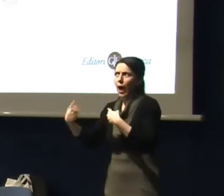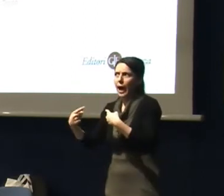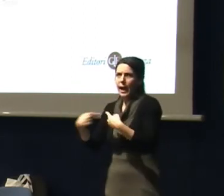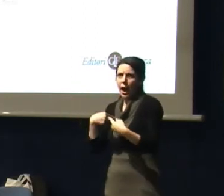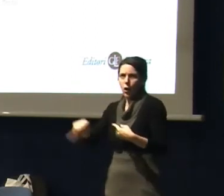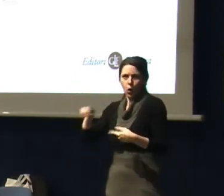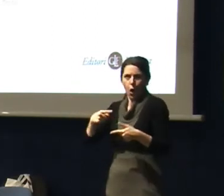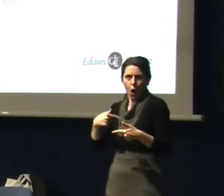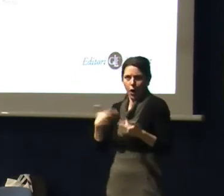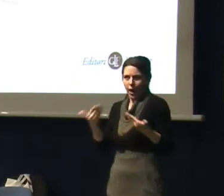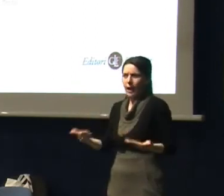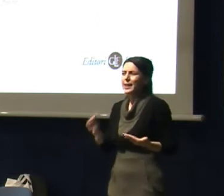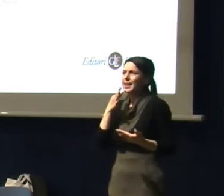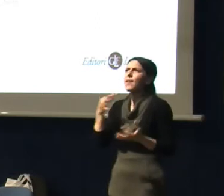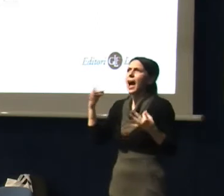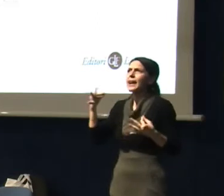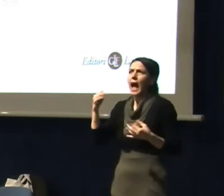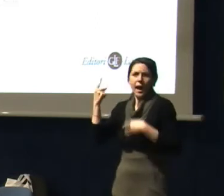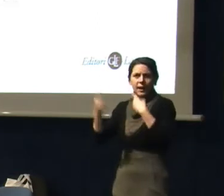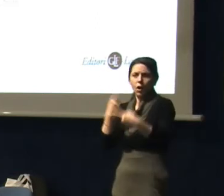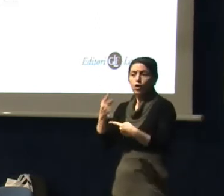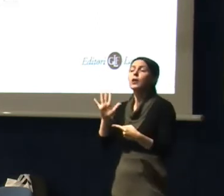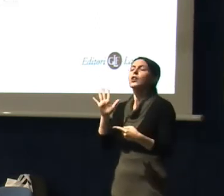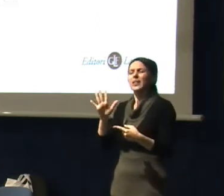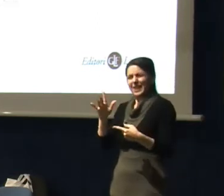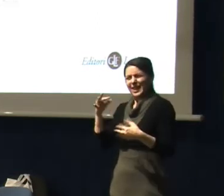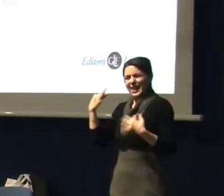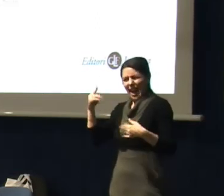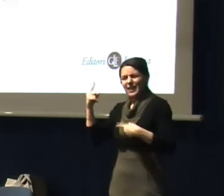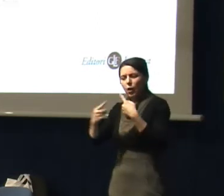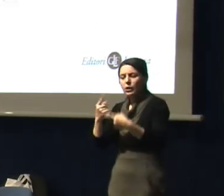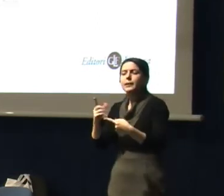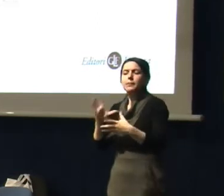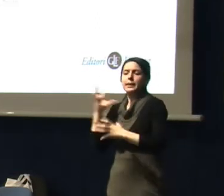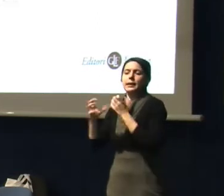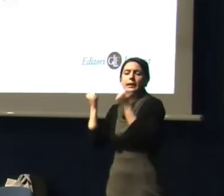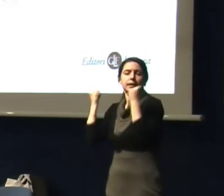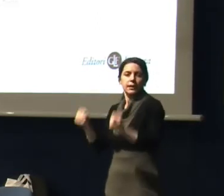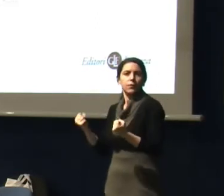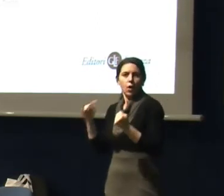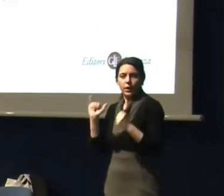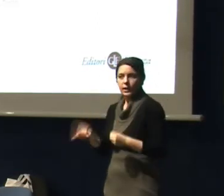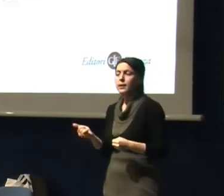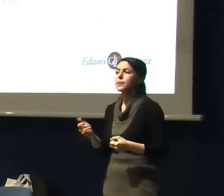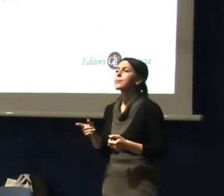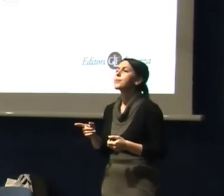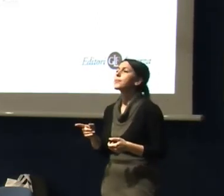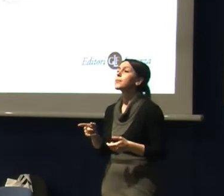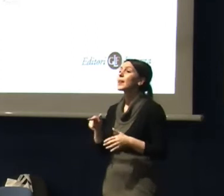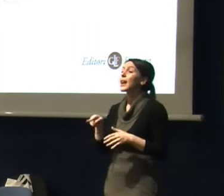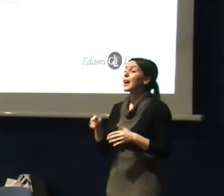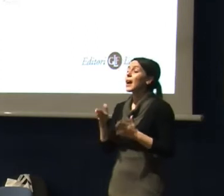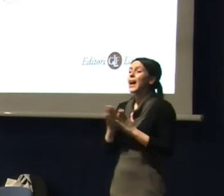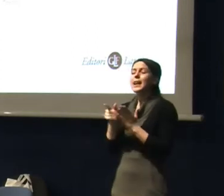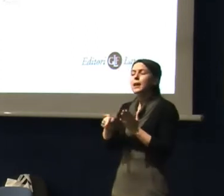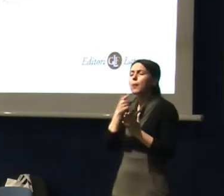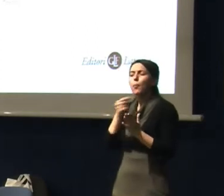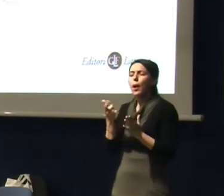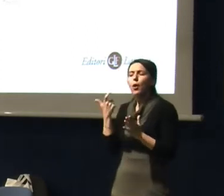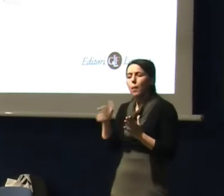la carta c'è certamente c'è ma in crisi pazzesca i dati che poi riporta tra per il bello di questo libro è che